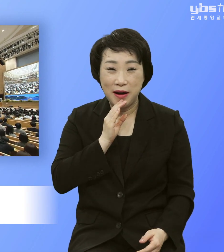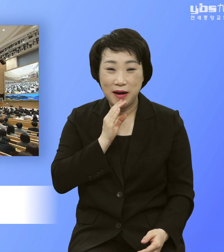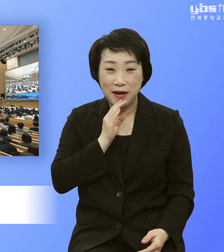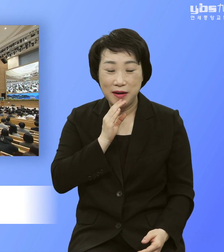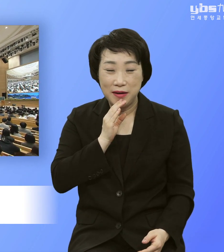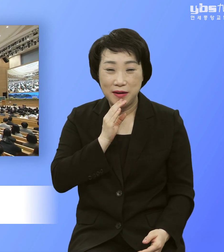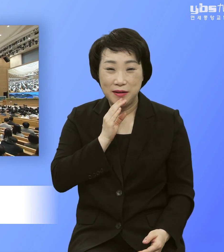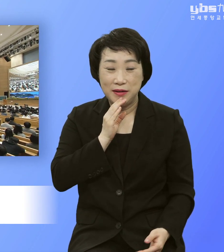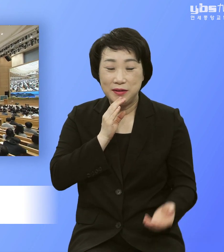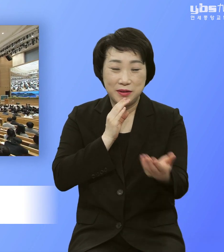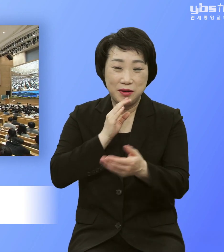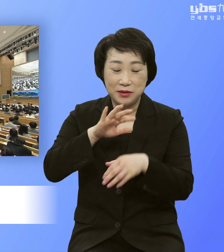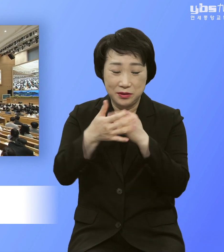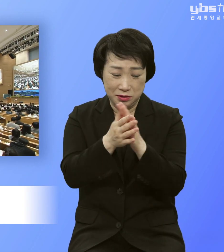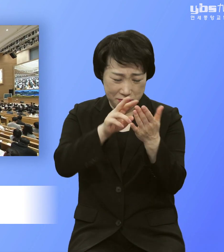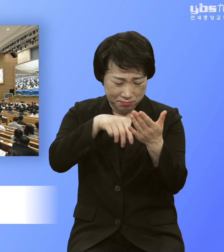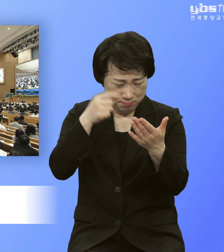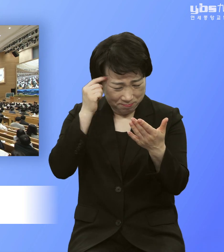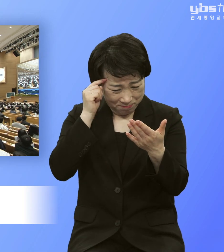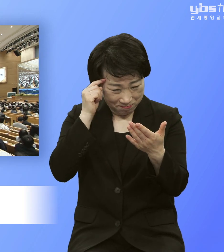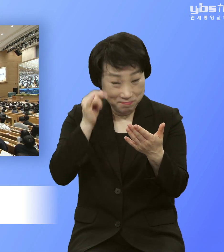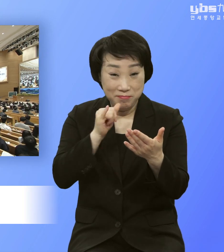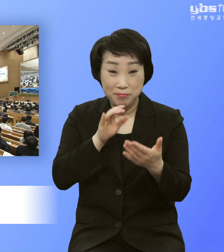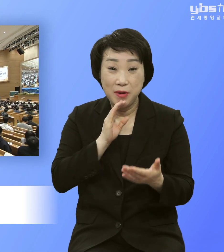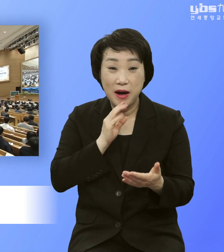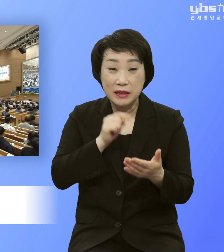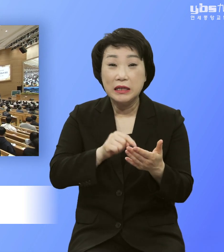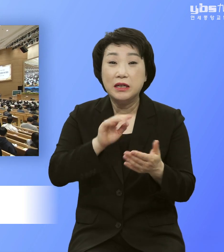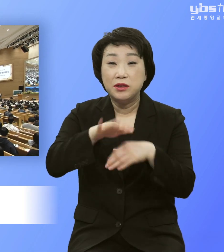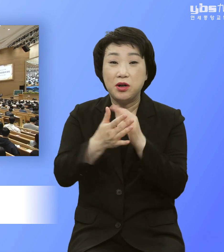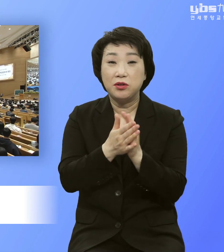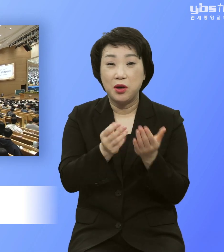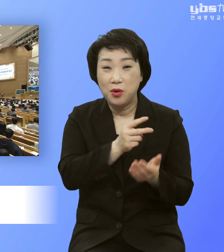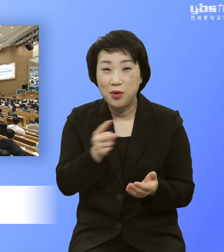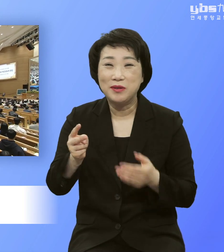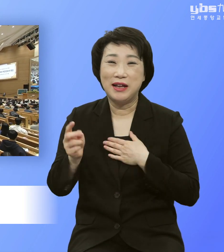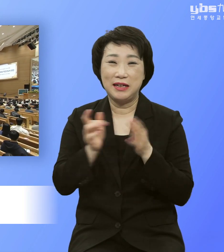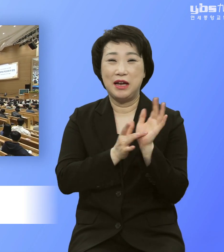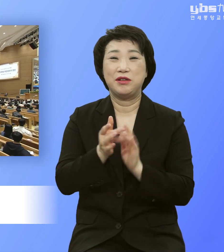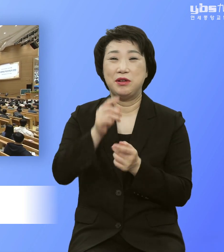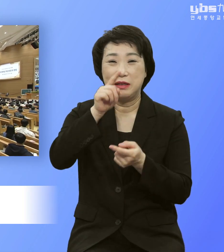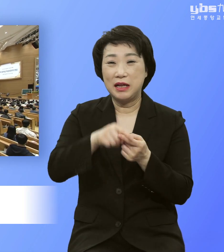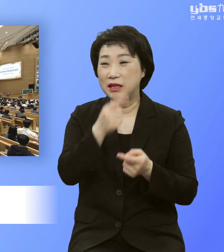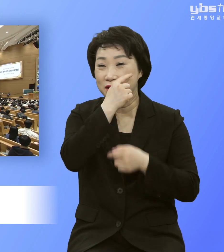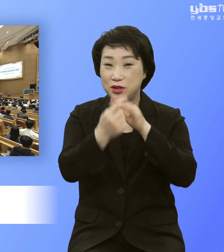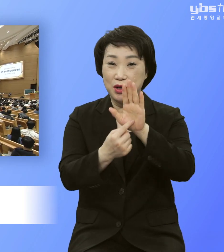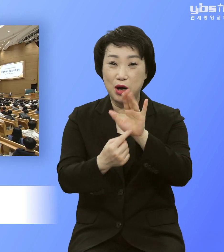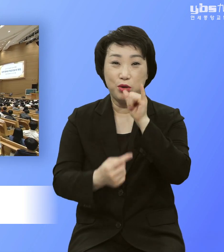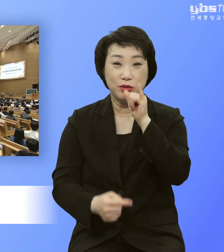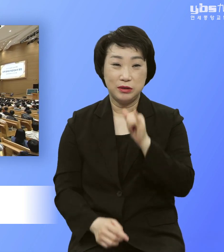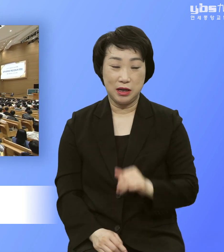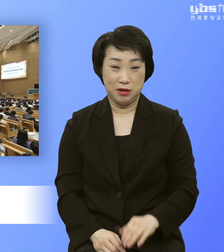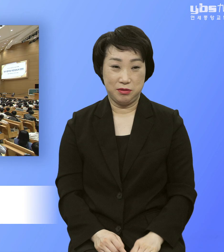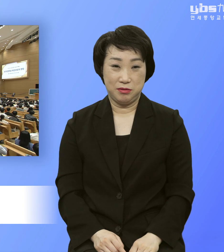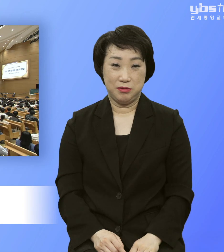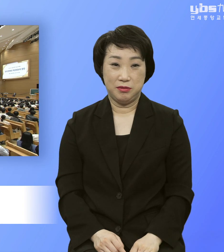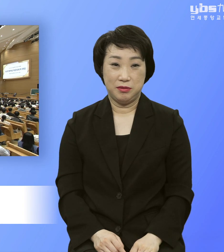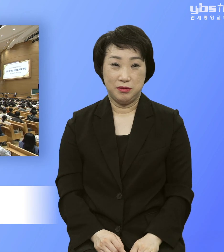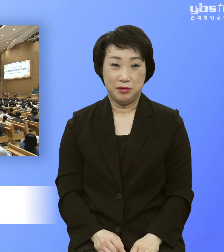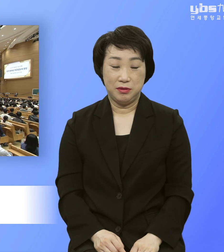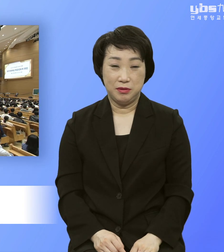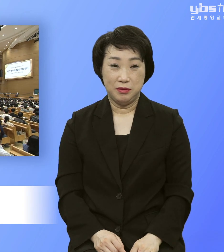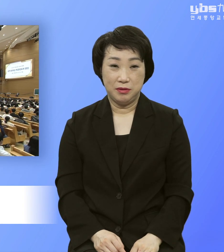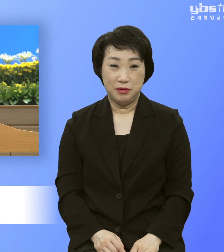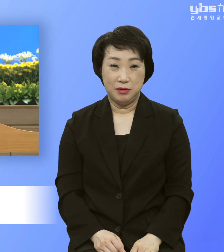깊이 생각해 보거니와 또 이 성경이 곧 내게 대하여 증거하는 이 성경이 곧 내게 대해서 증거하신